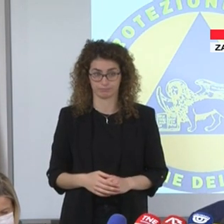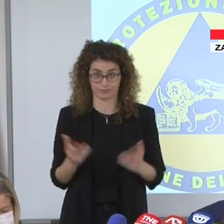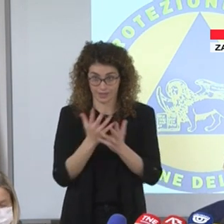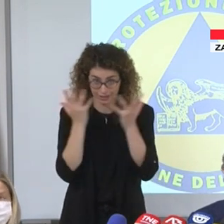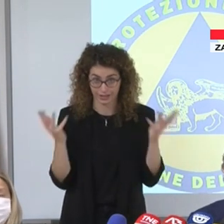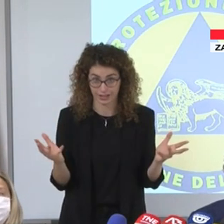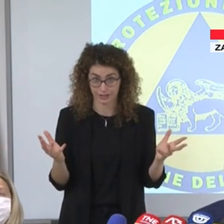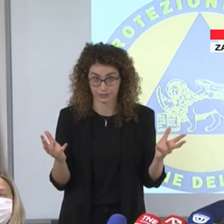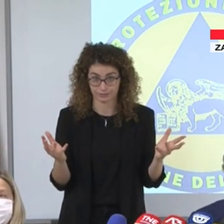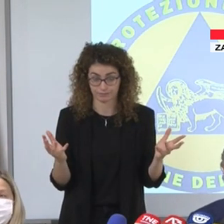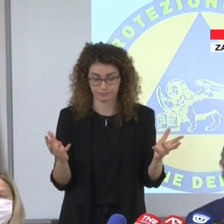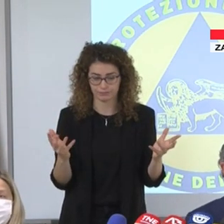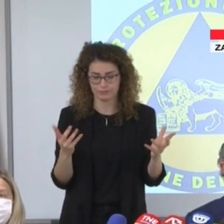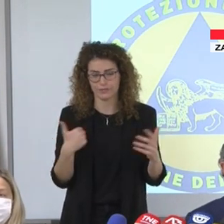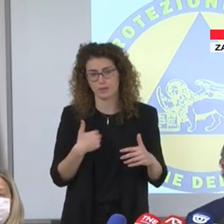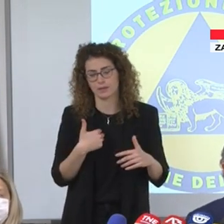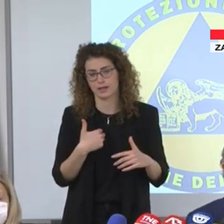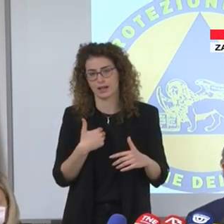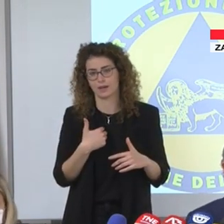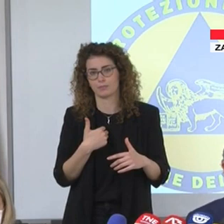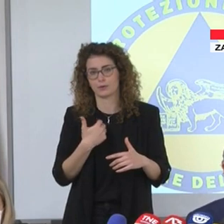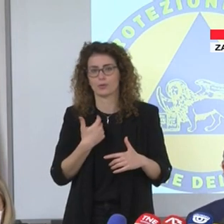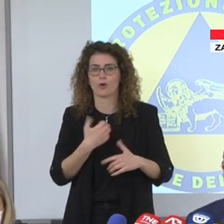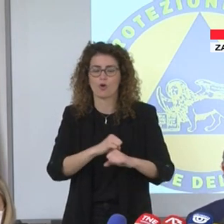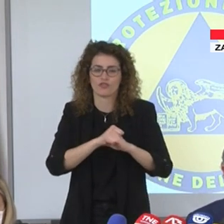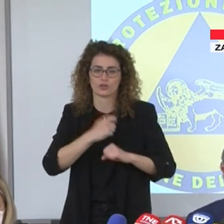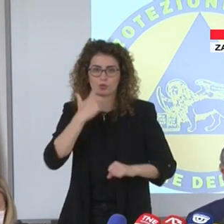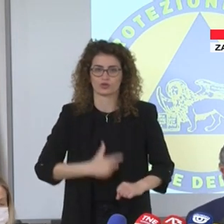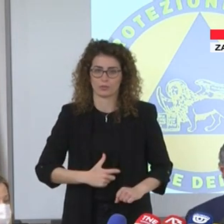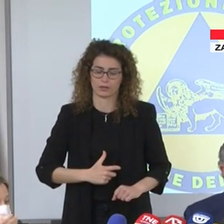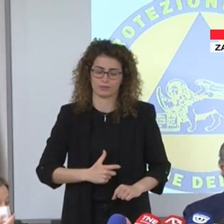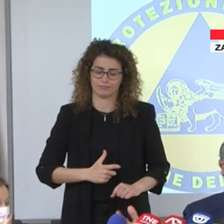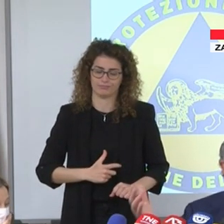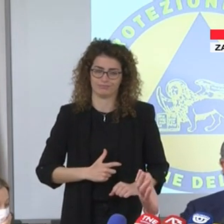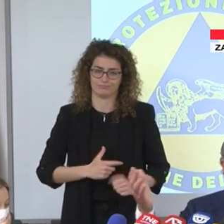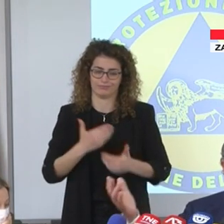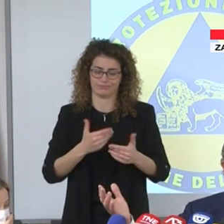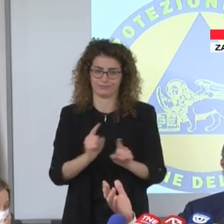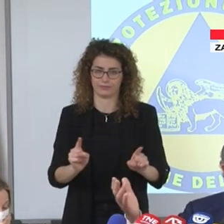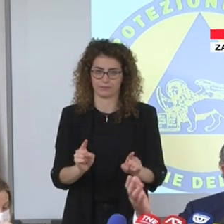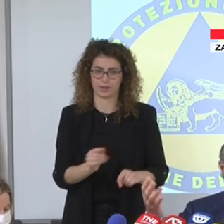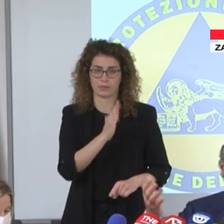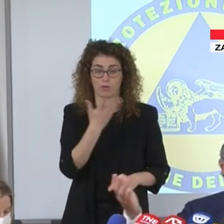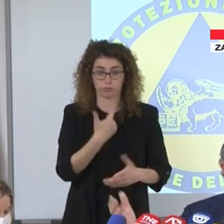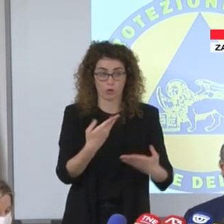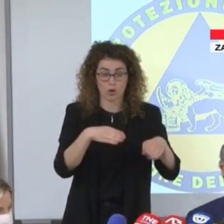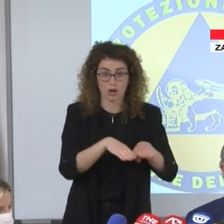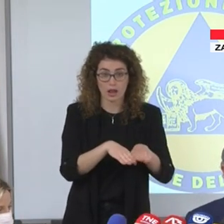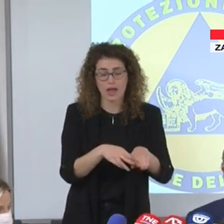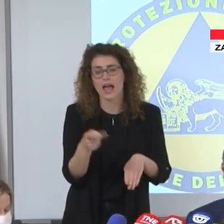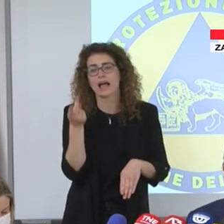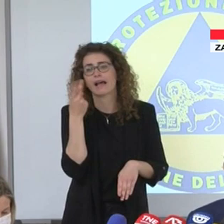Chiaro? Però sulla mia reputazione non transigo. Balasso, la vuoi chiudere? Vediamo a che livelli